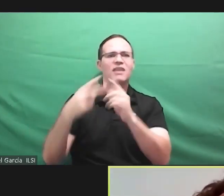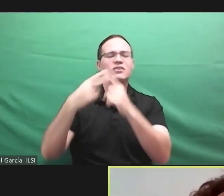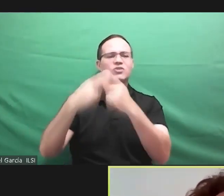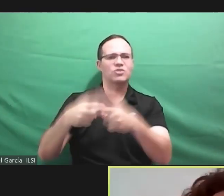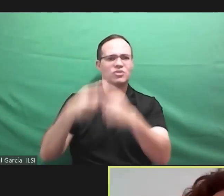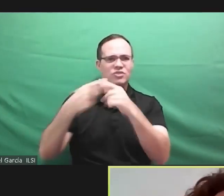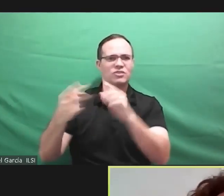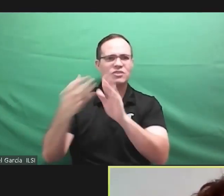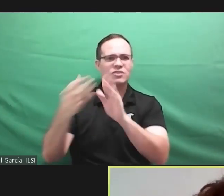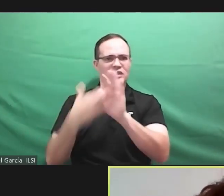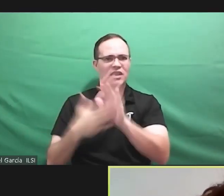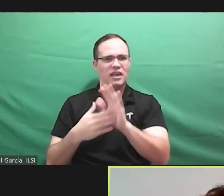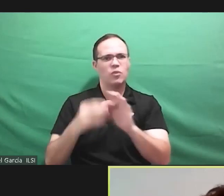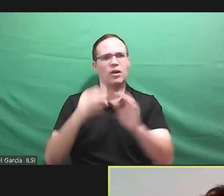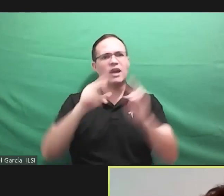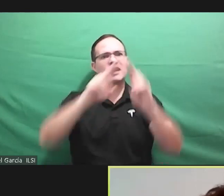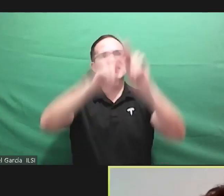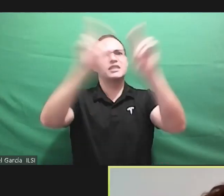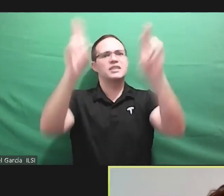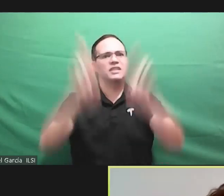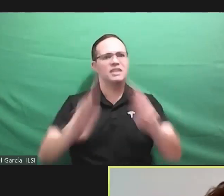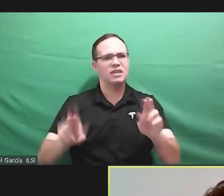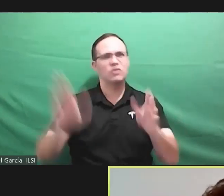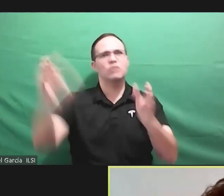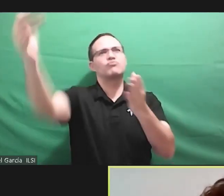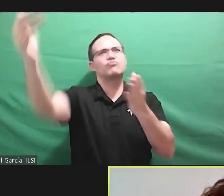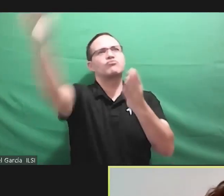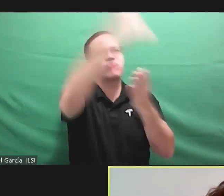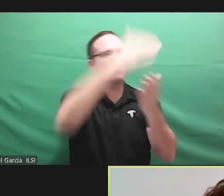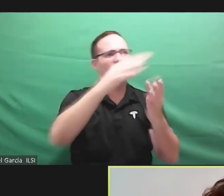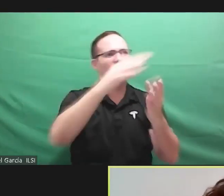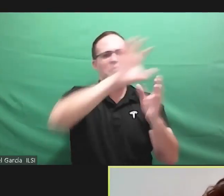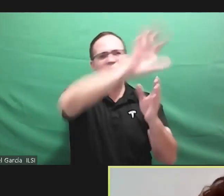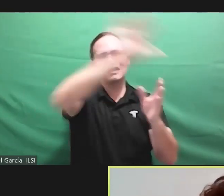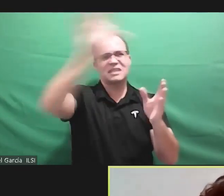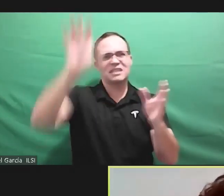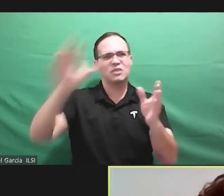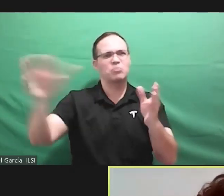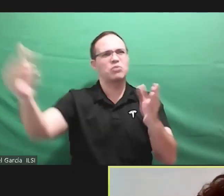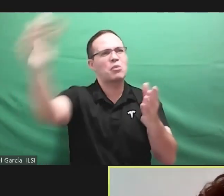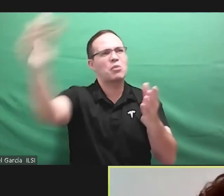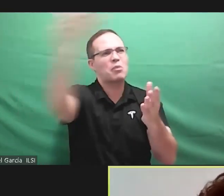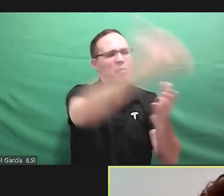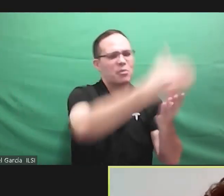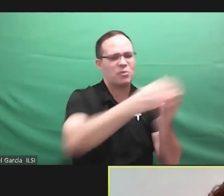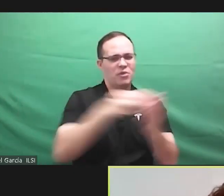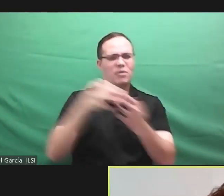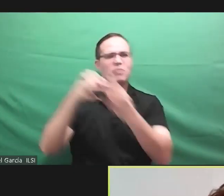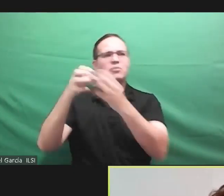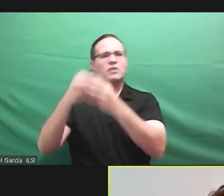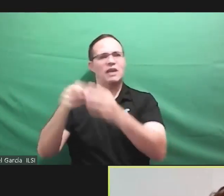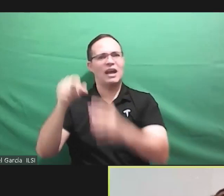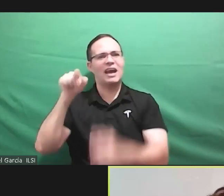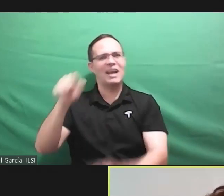nivel internacional, porque antes de las preguntas del Washington Group,